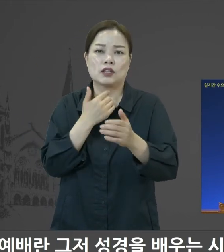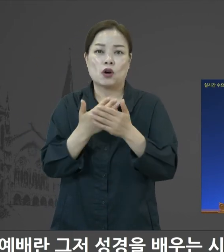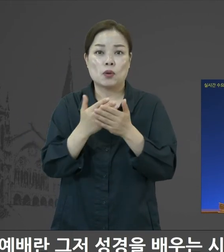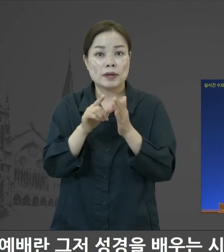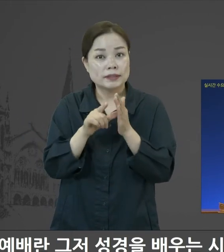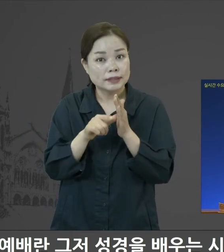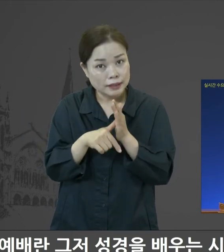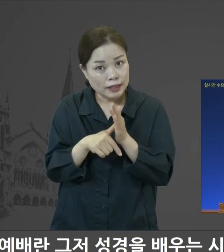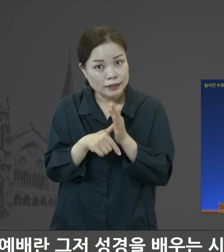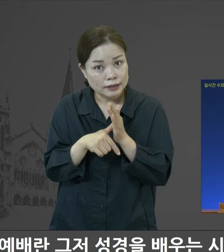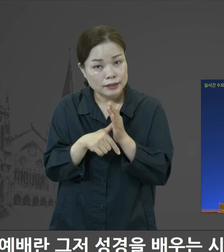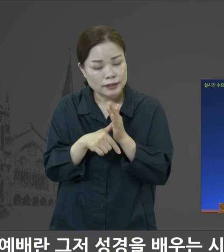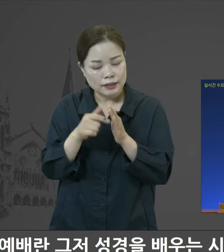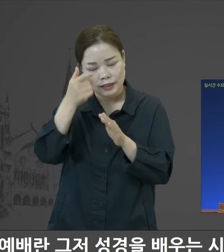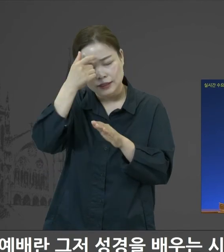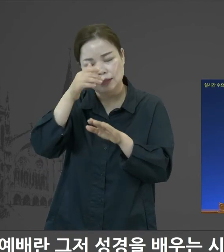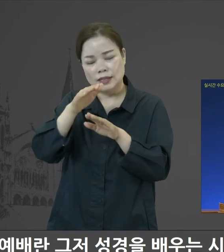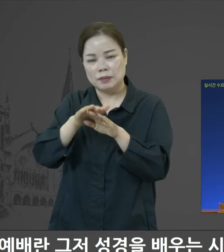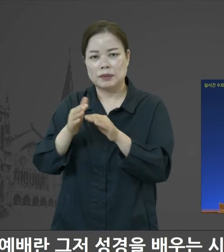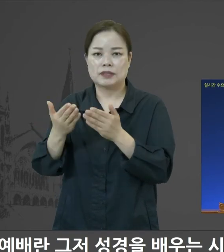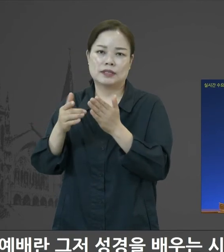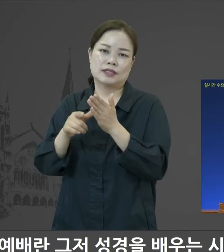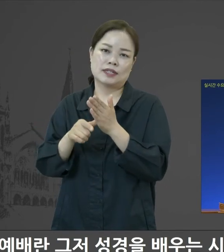시간이 예배의 시간입니다.